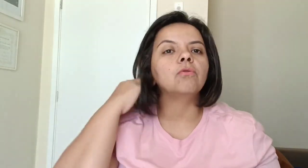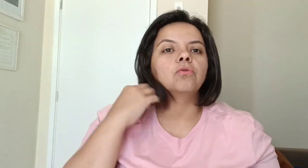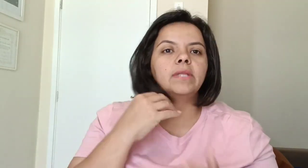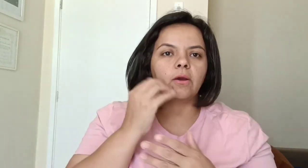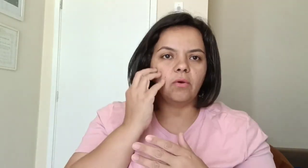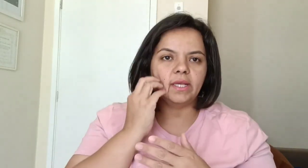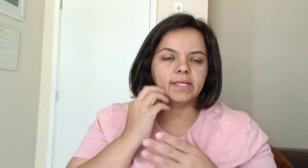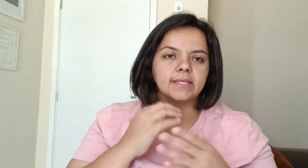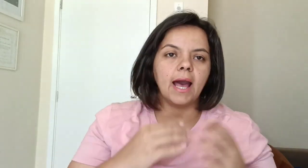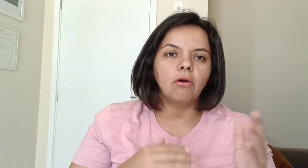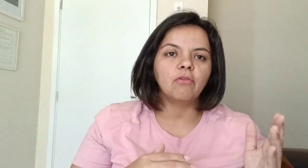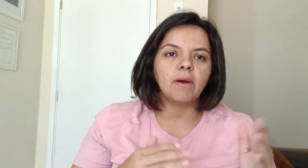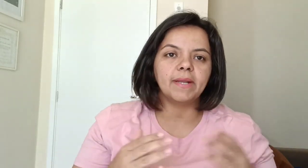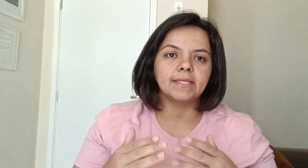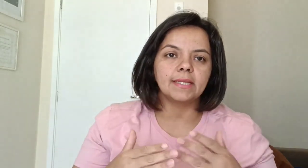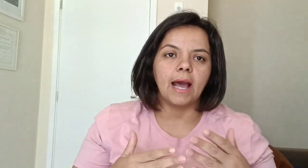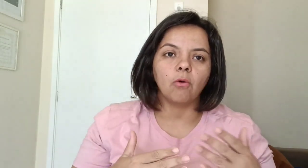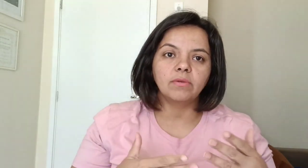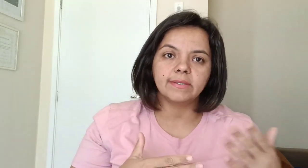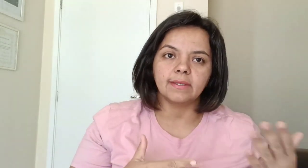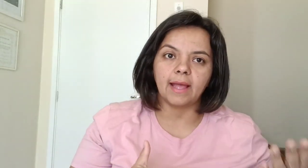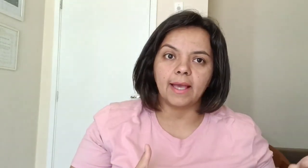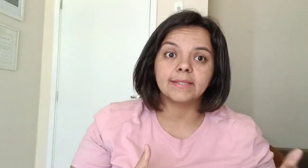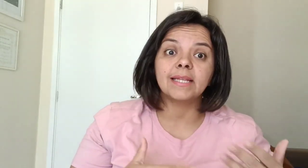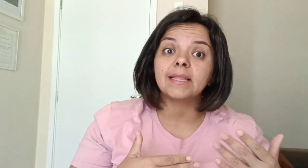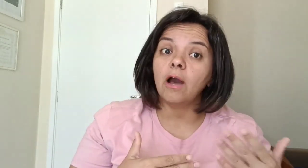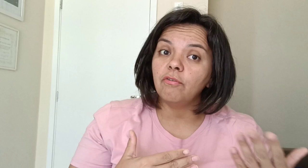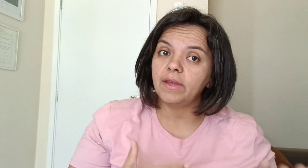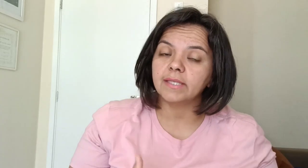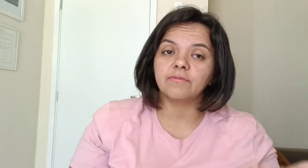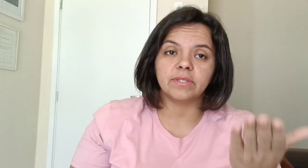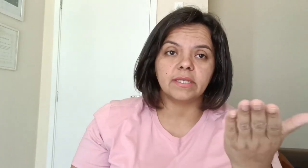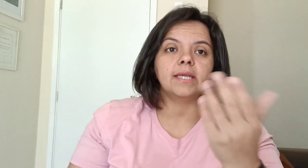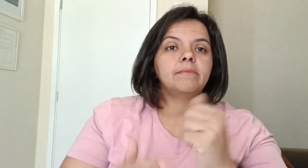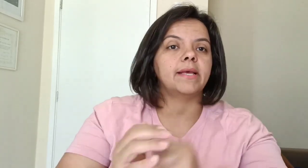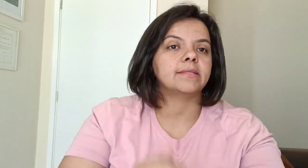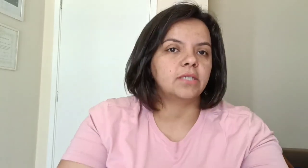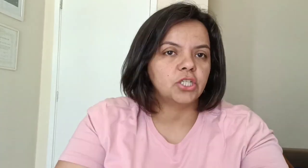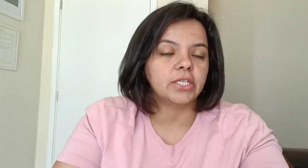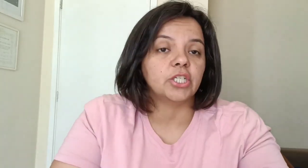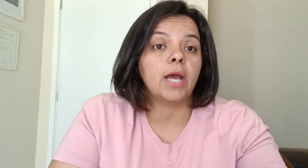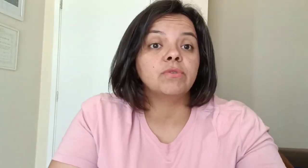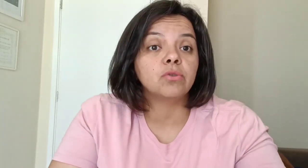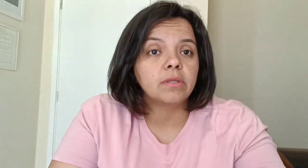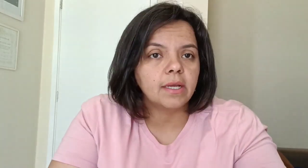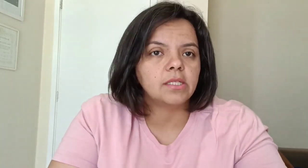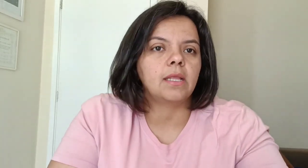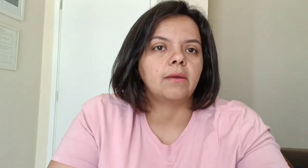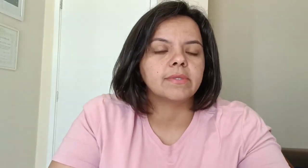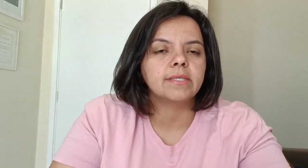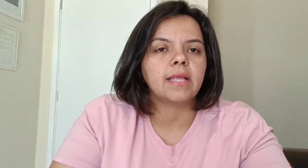no decorrer dessa aula, eu vou apresentar alguns sinais que talvez você que me assiste, que já é um estudante de língua de